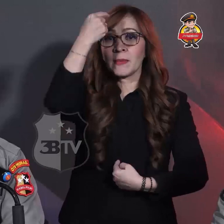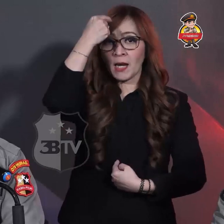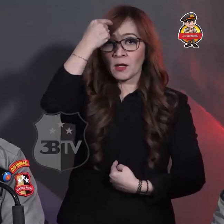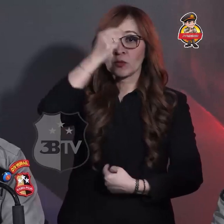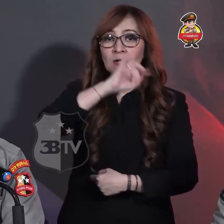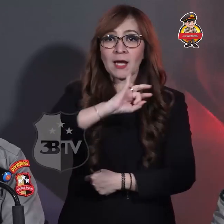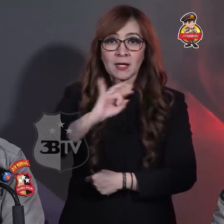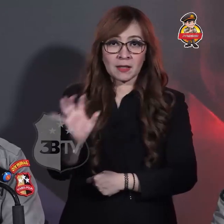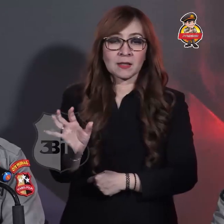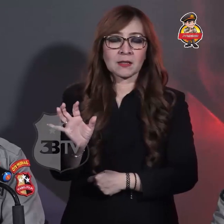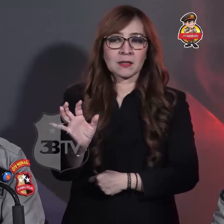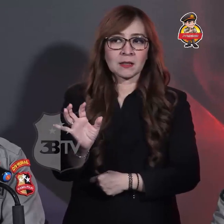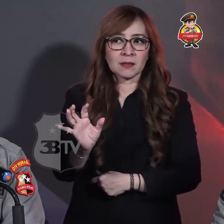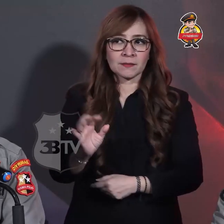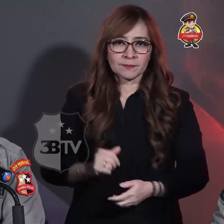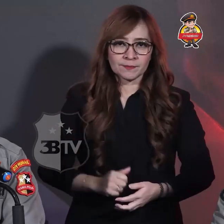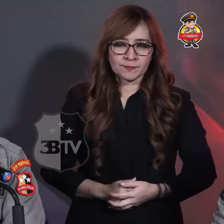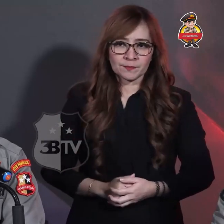tersangka lain.